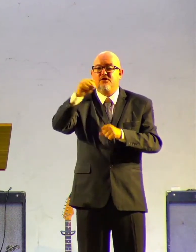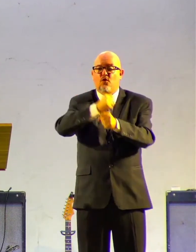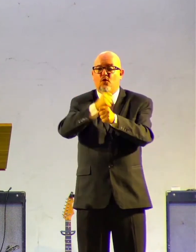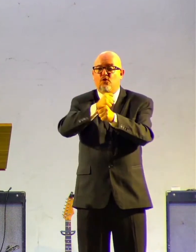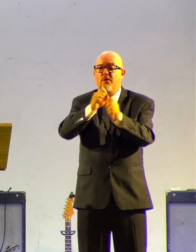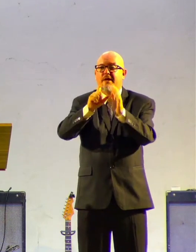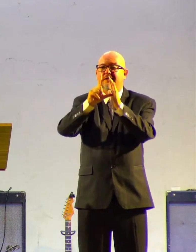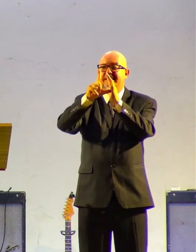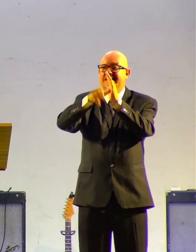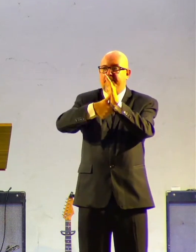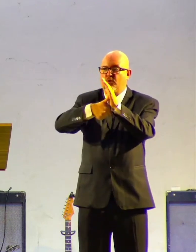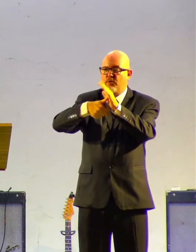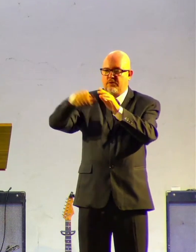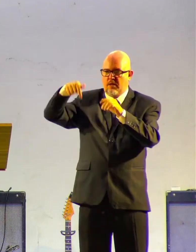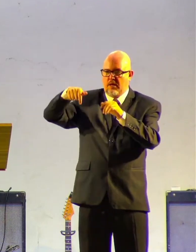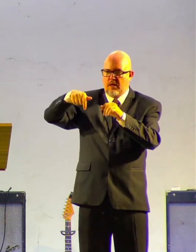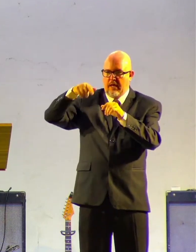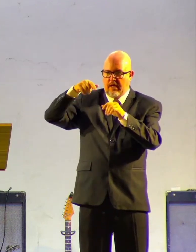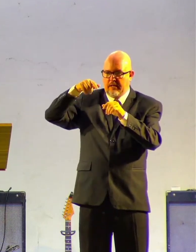depois que chegou aqui no Brasil.